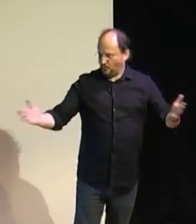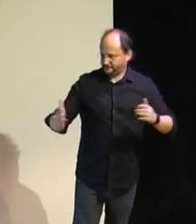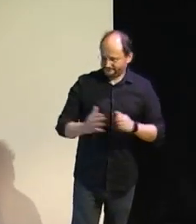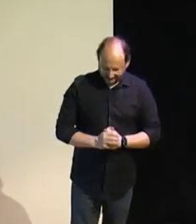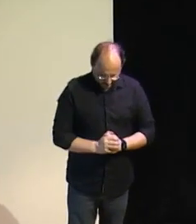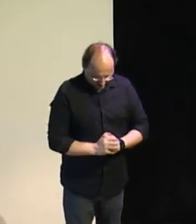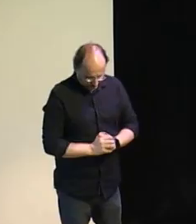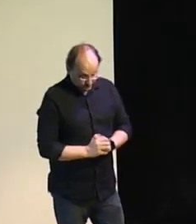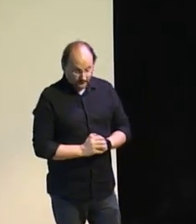beaucoup de premières fois.